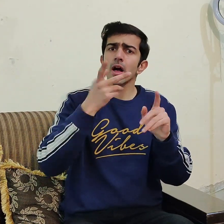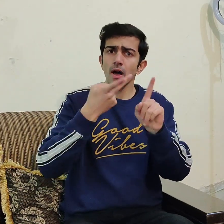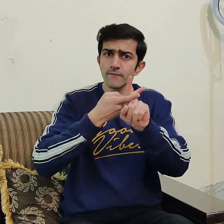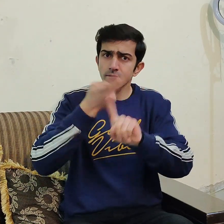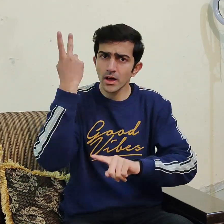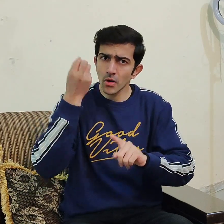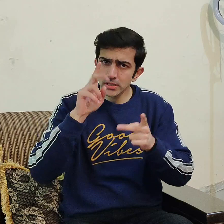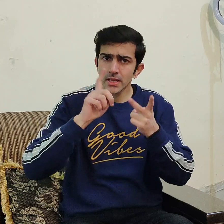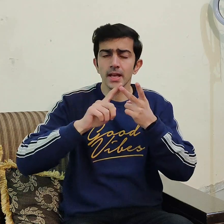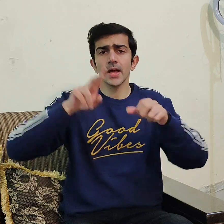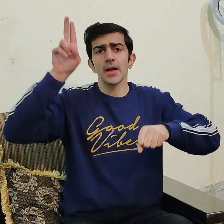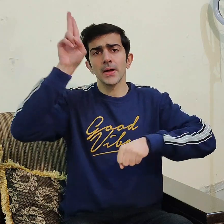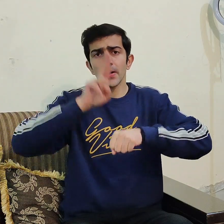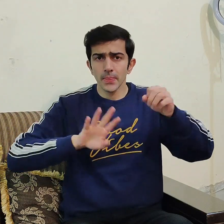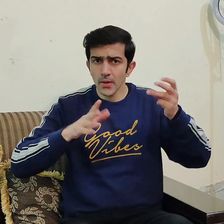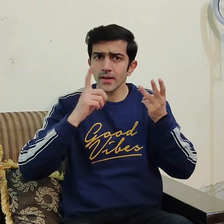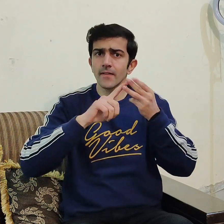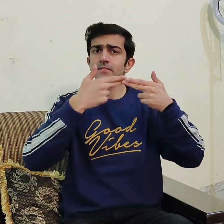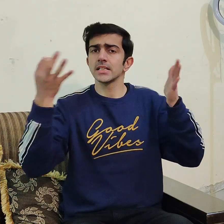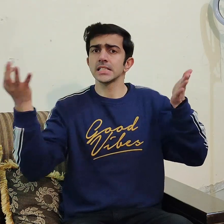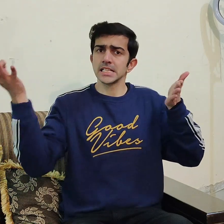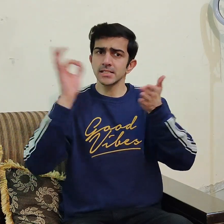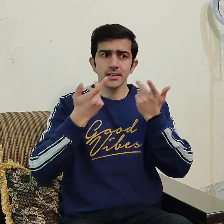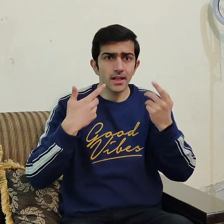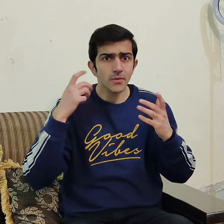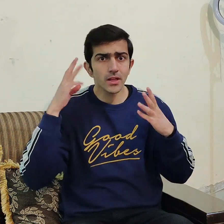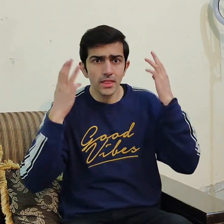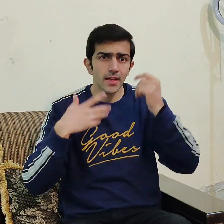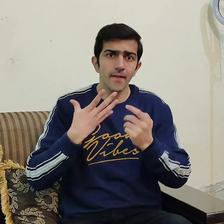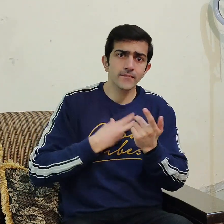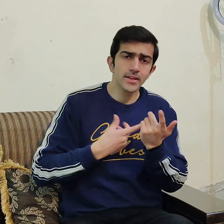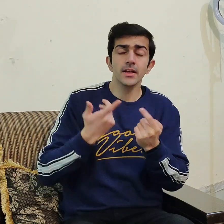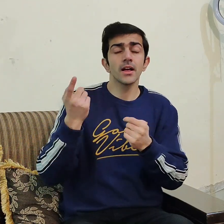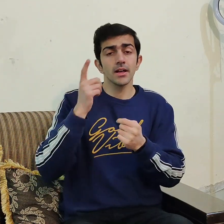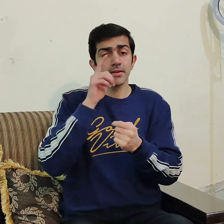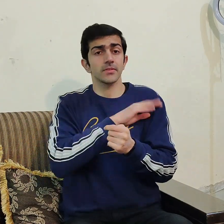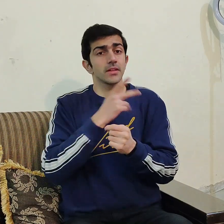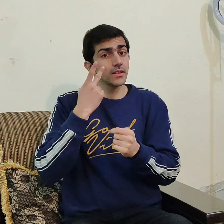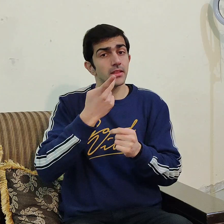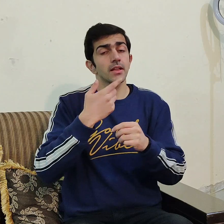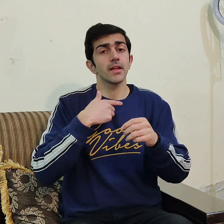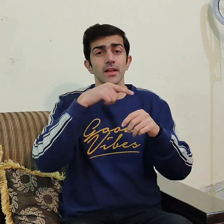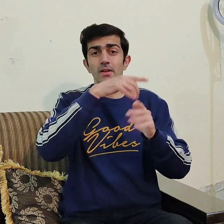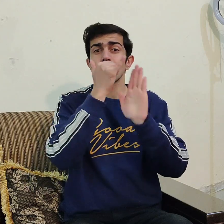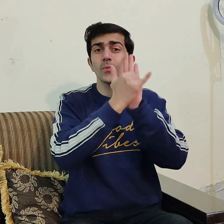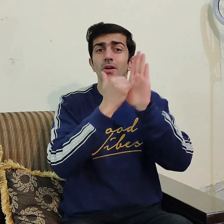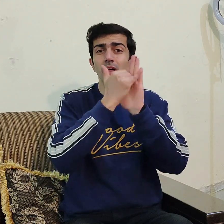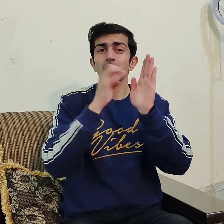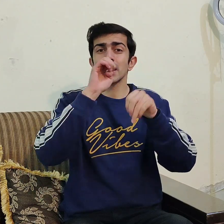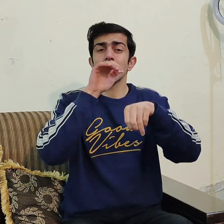देखो ये क्या इशू है, हैक हुआ है, सस्पेंड हुआ है, टर्मिनेट हुआ है, कोई हिट पड़ी है, क्या हुआ है। तो फिर अपनी बहन